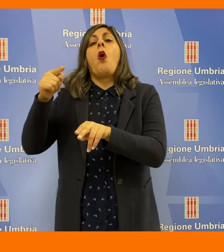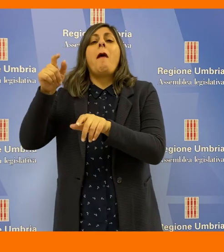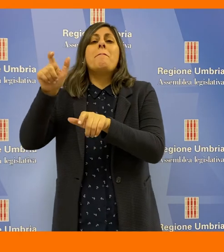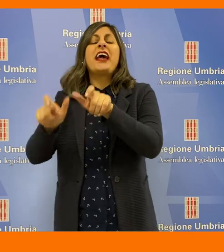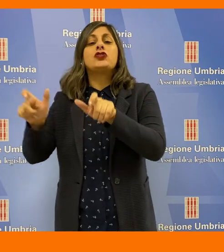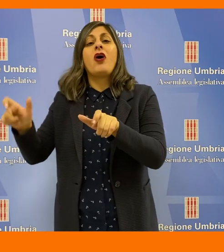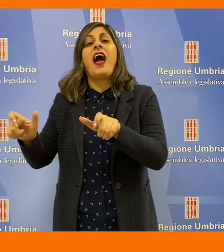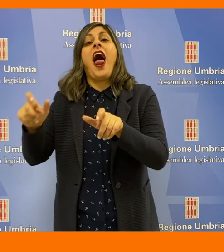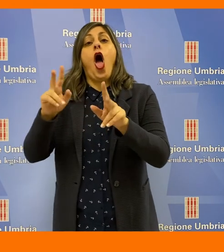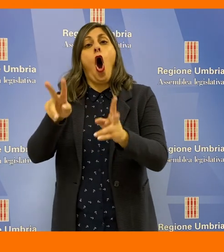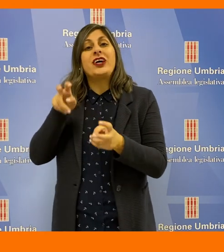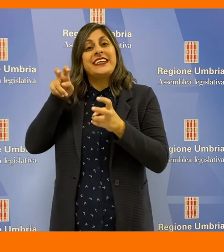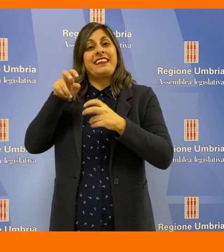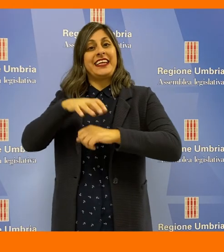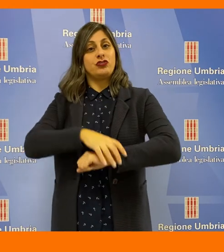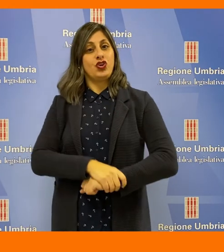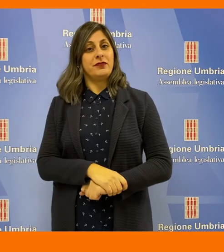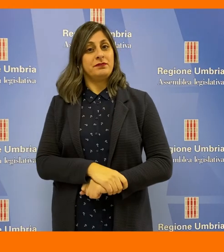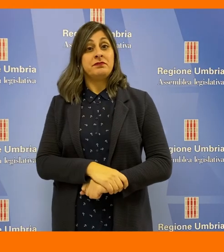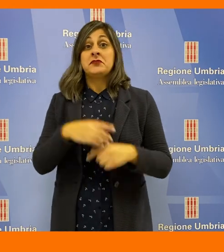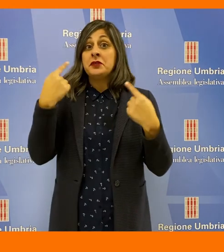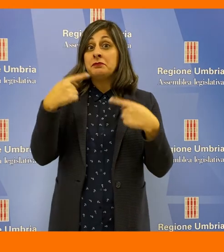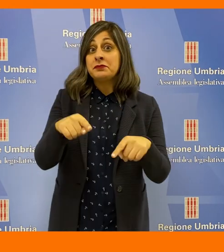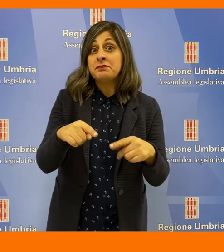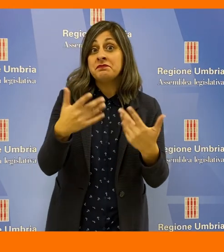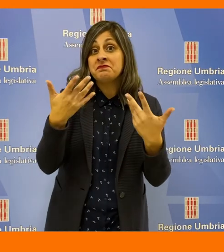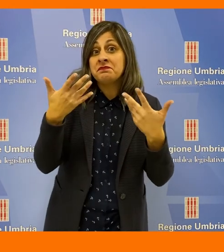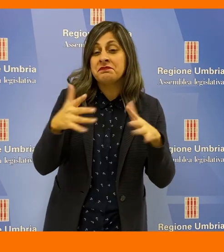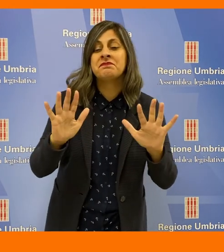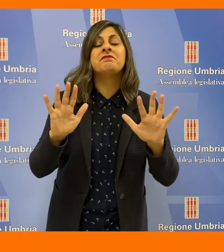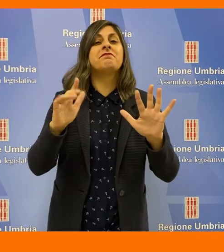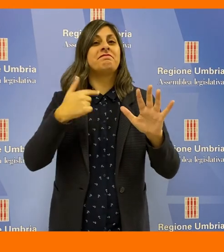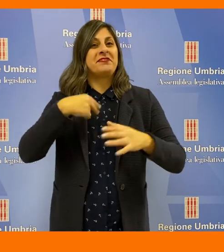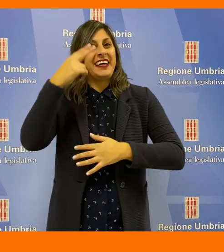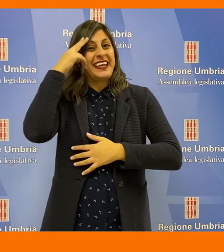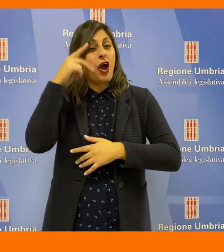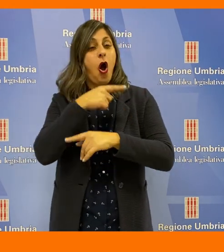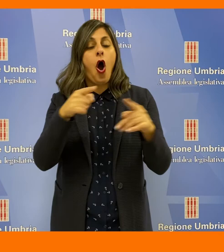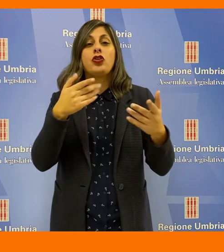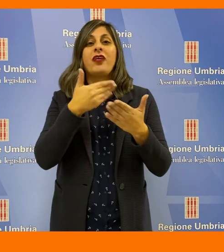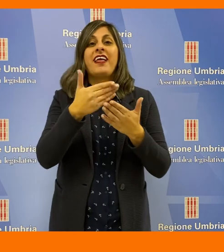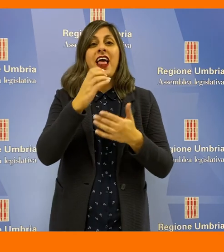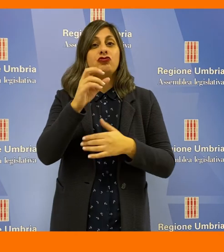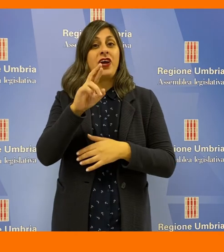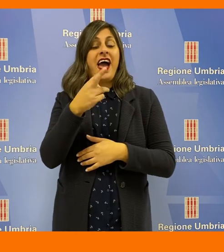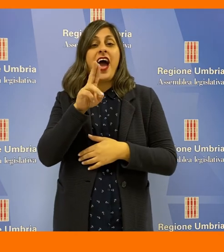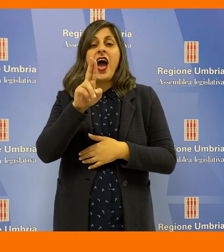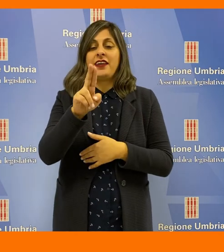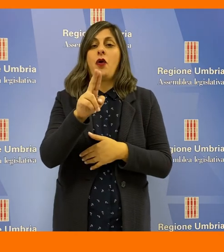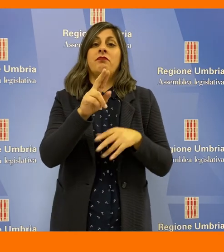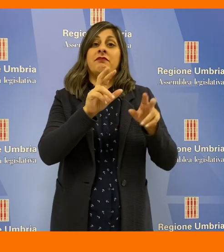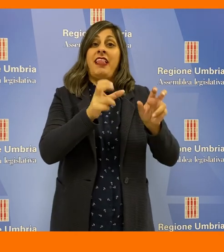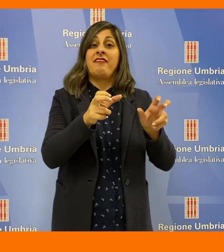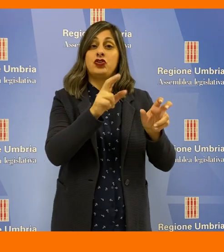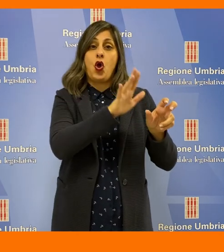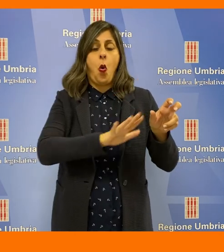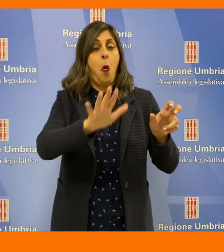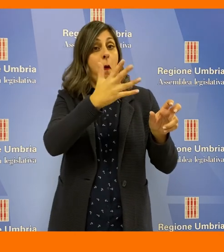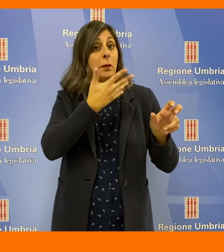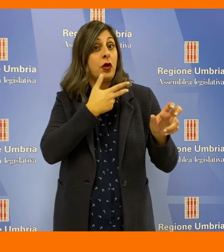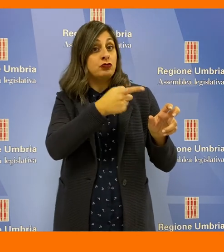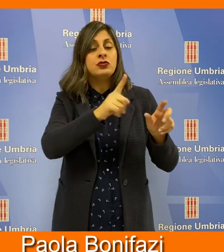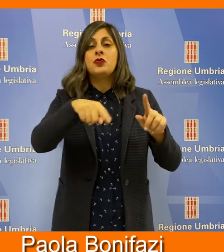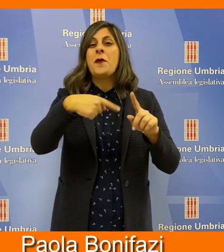personale di ossetrice. Ed anche per questa edizione è tutto vi ricordo che TeleCRU va in onda sulle emittenti